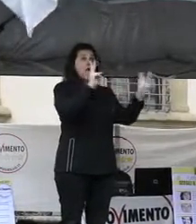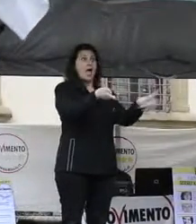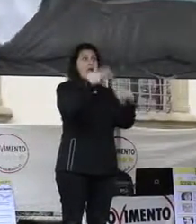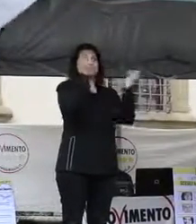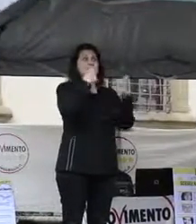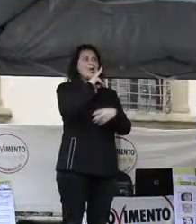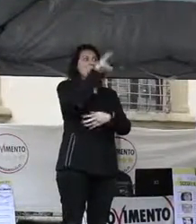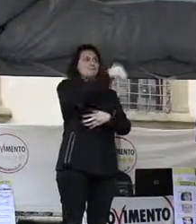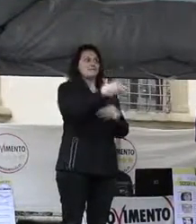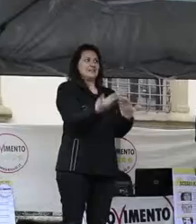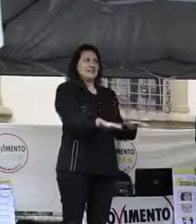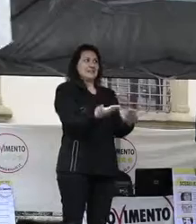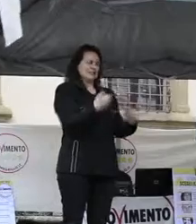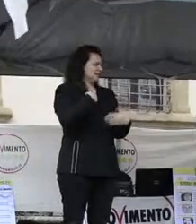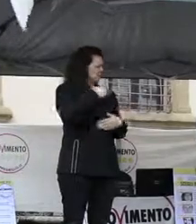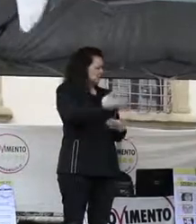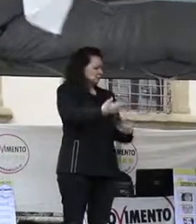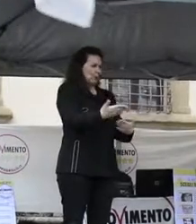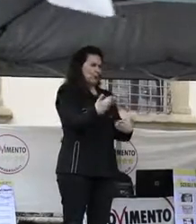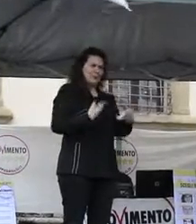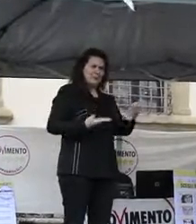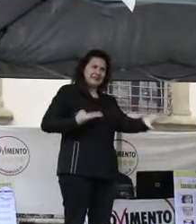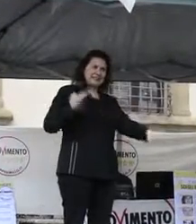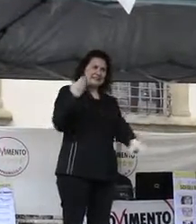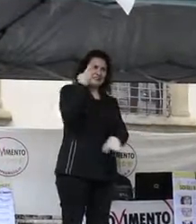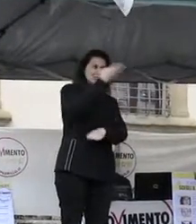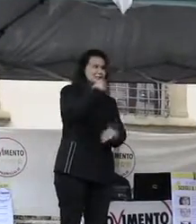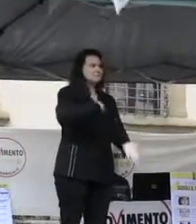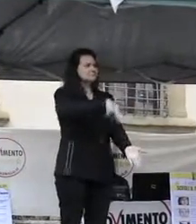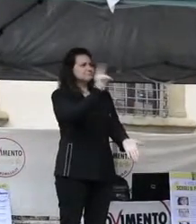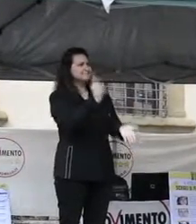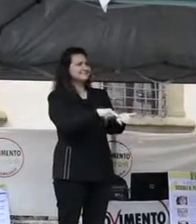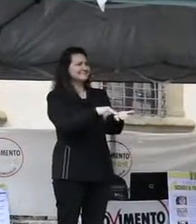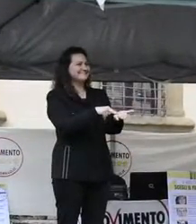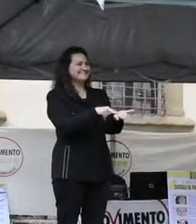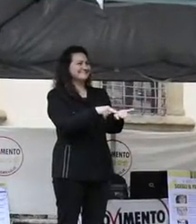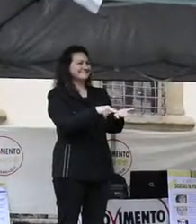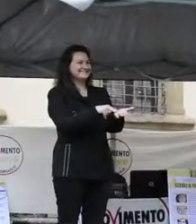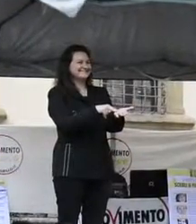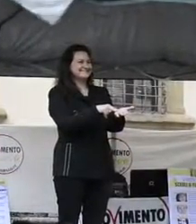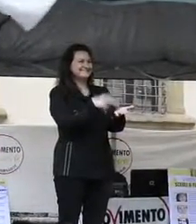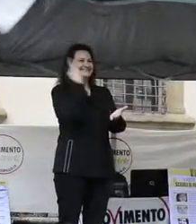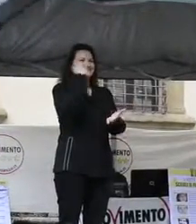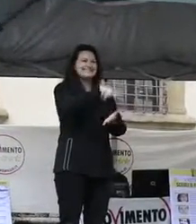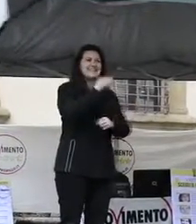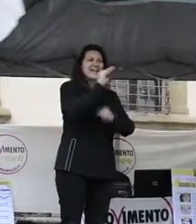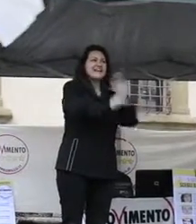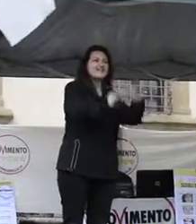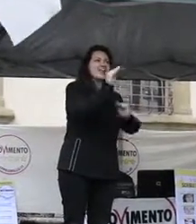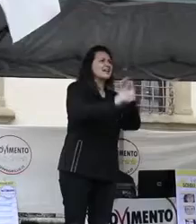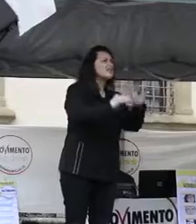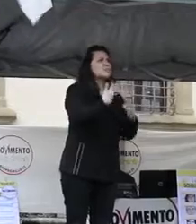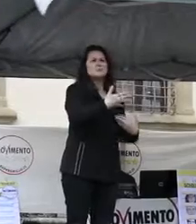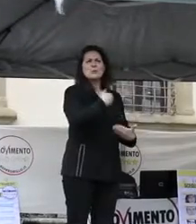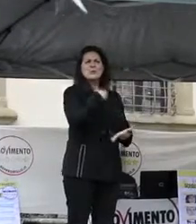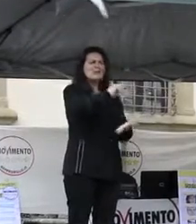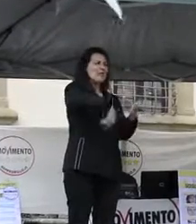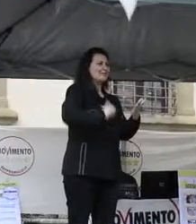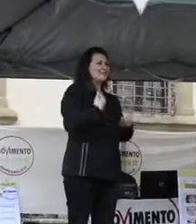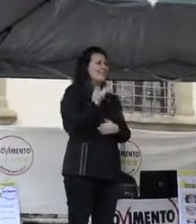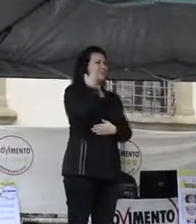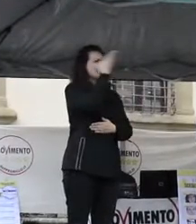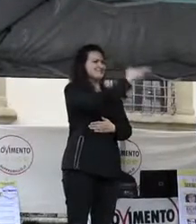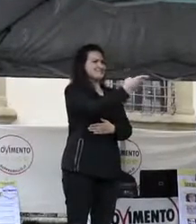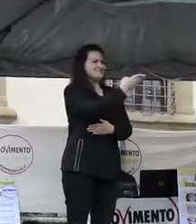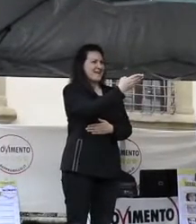che adesso andrò anche subito a dare la mia adesione al referendum, subito metterò la mia firma,